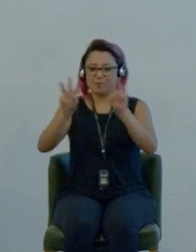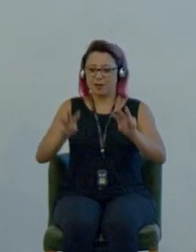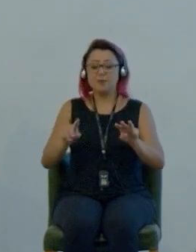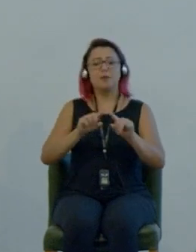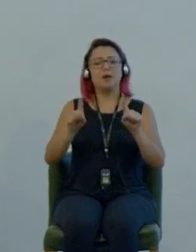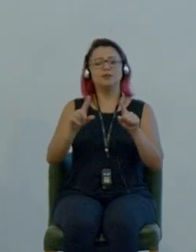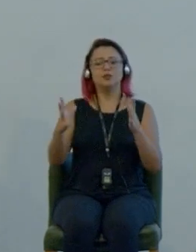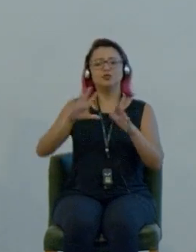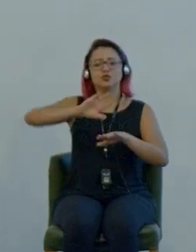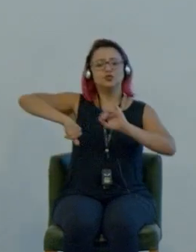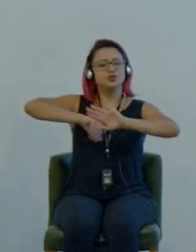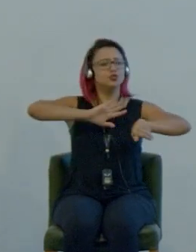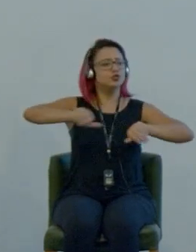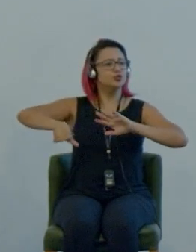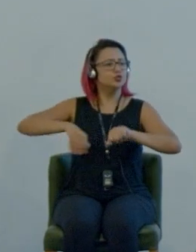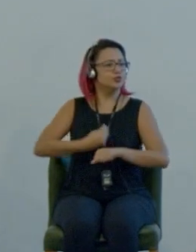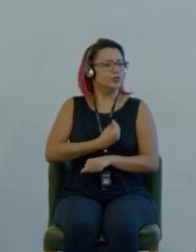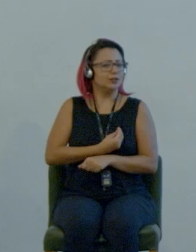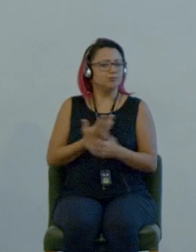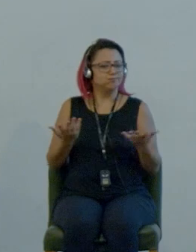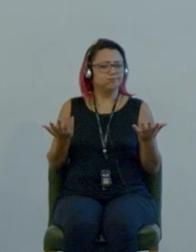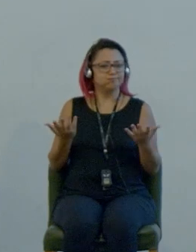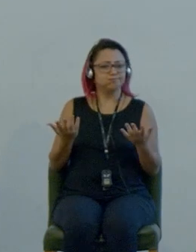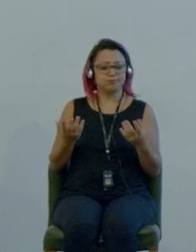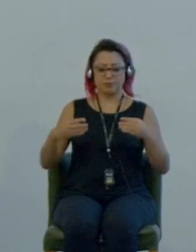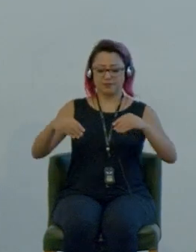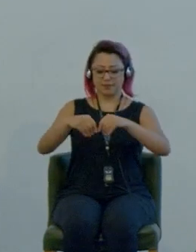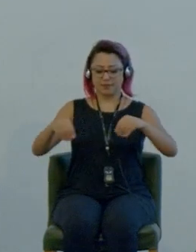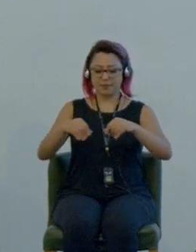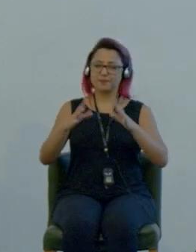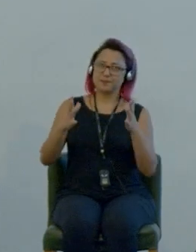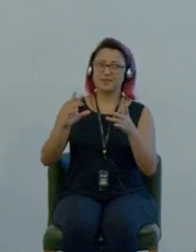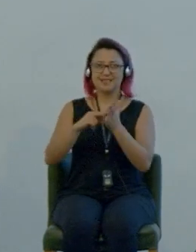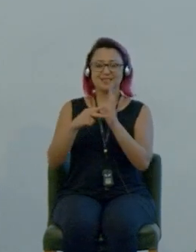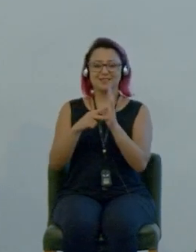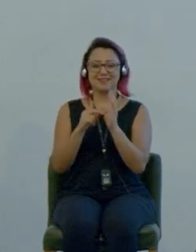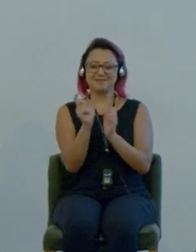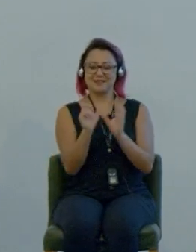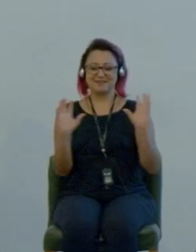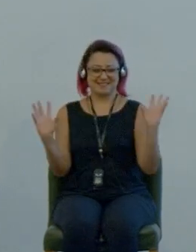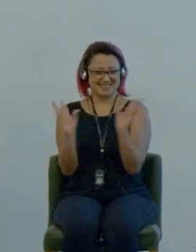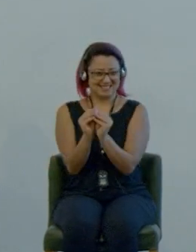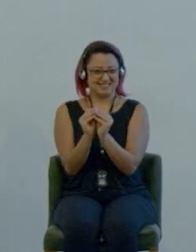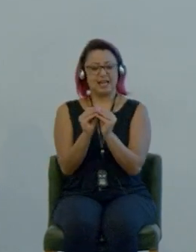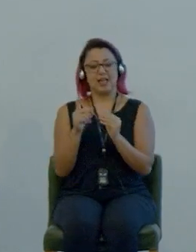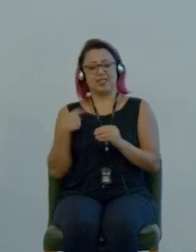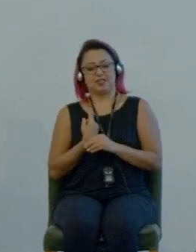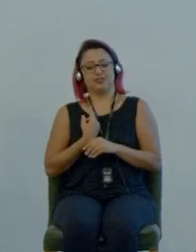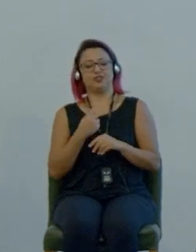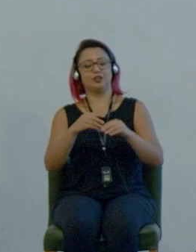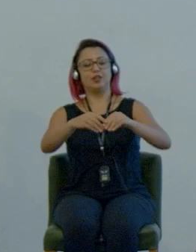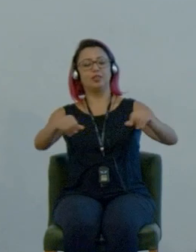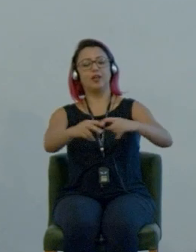avec un terme un peu effrayant. Terraforma, alors, ça veut dire quoi? Ça veut dire qu'on emprunte. Déjà,